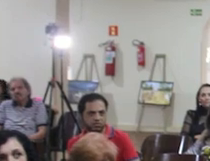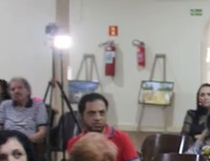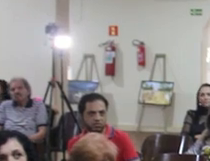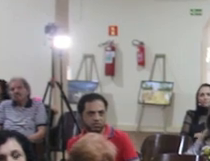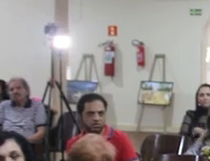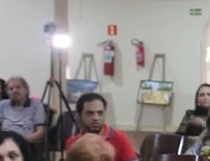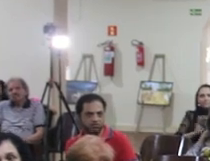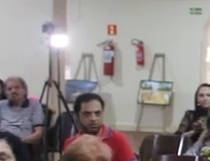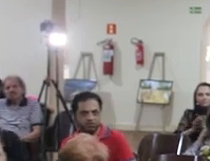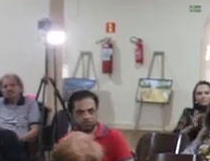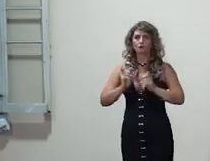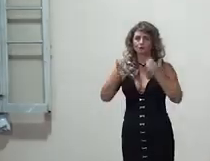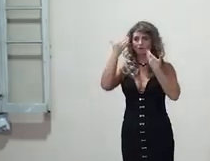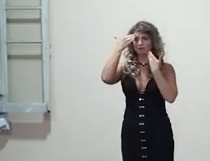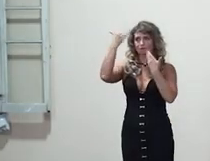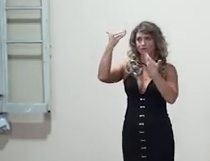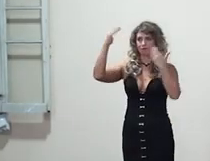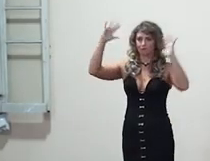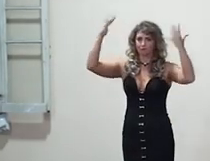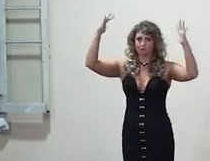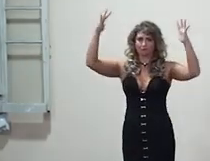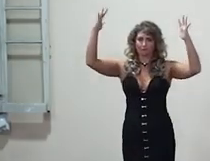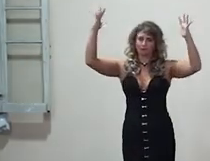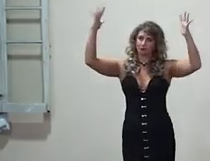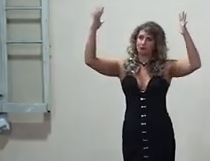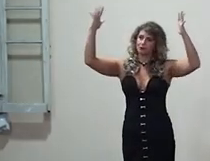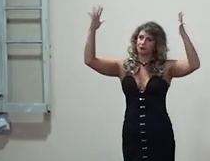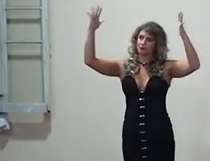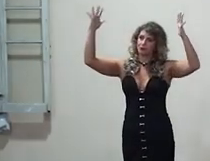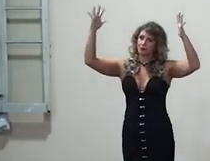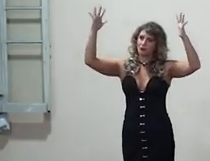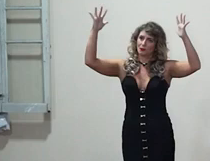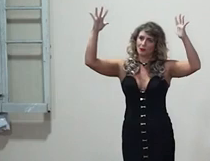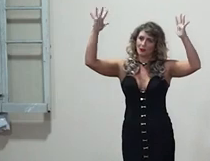patrimônio. Muito obrigado, muito obrigado.